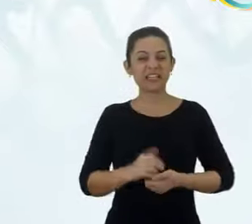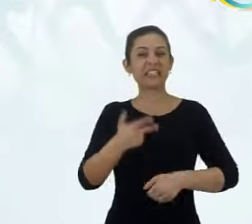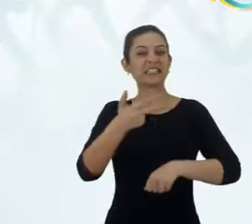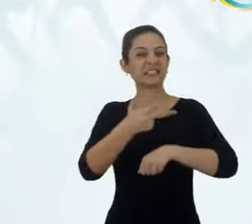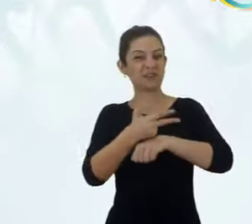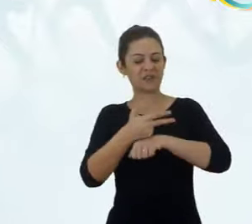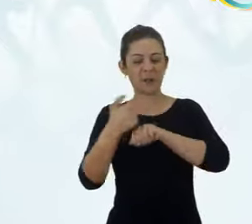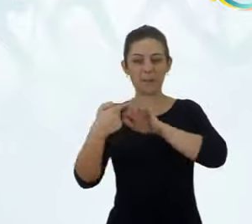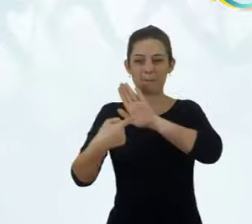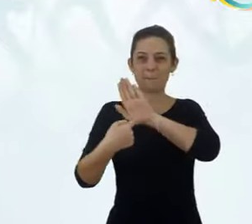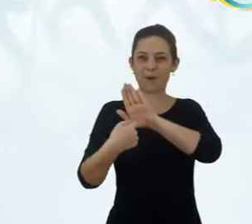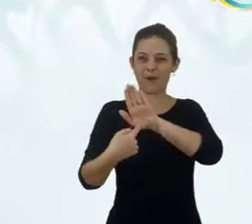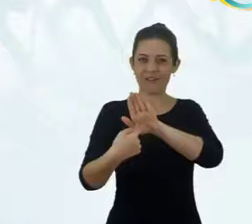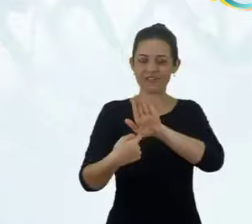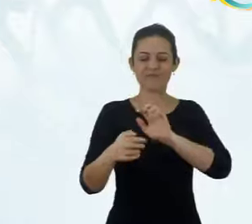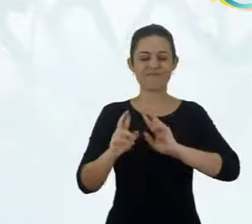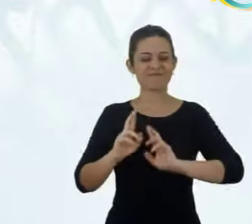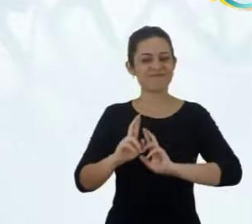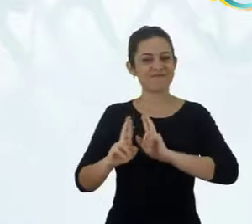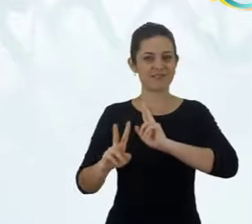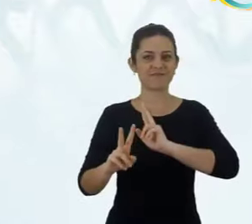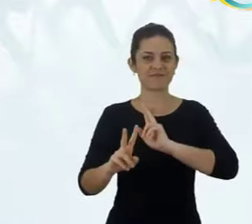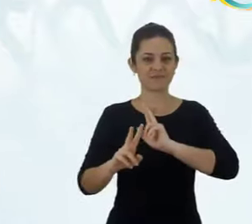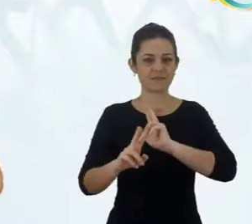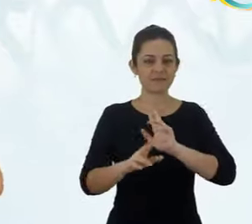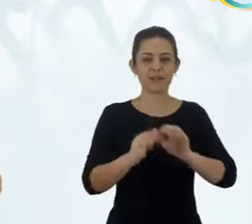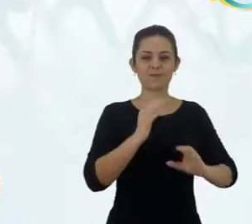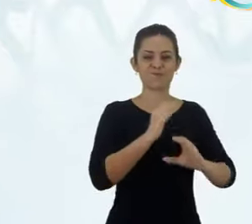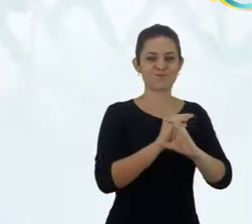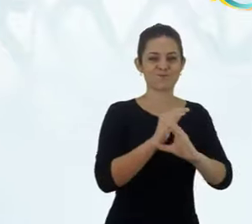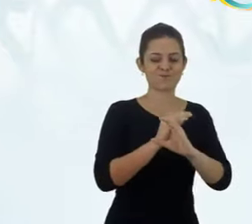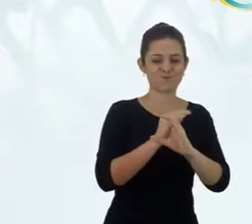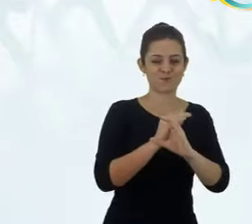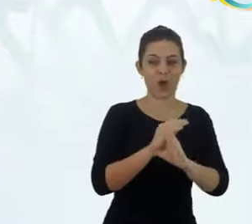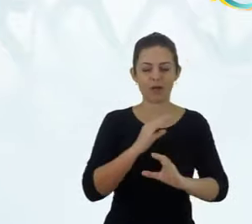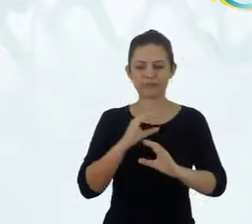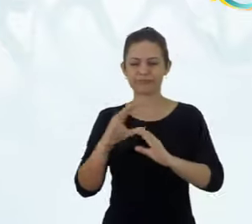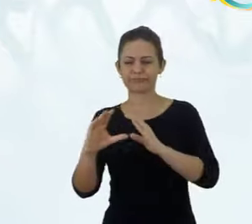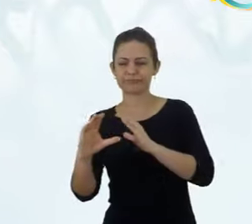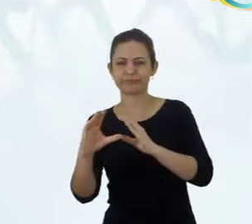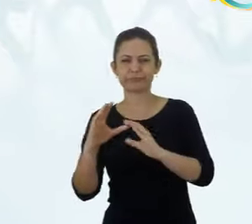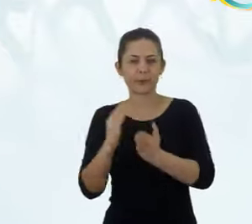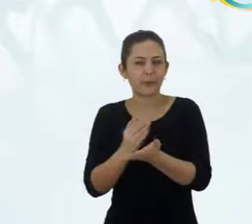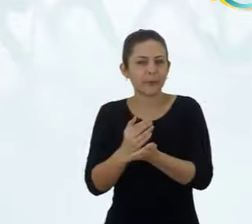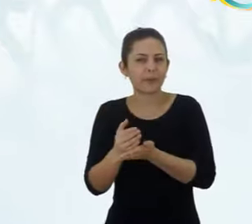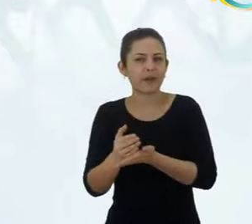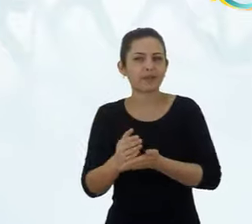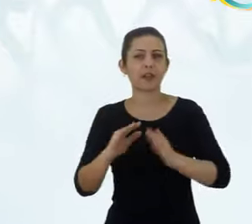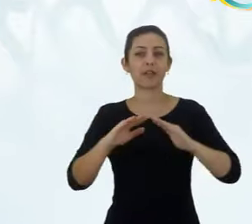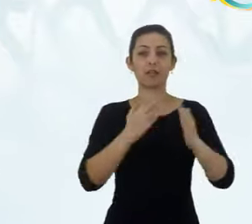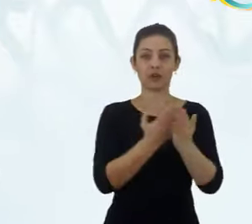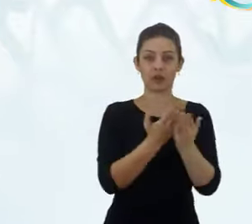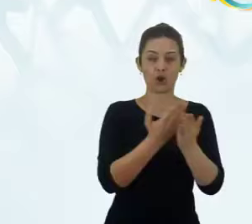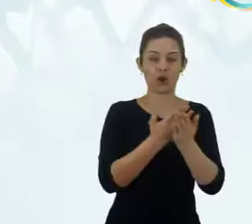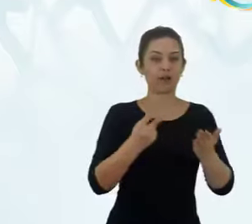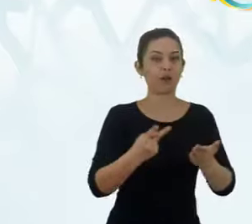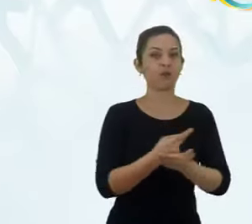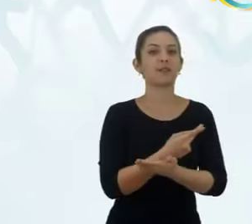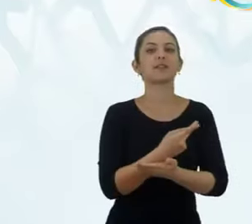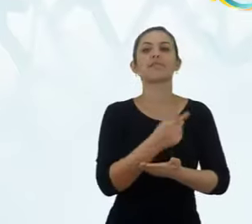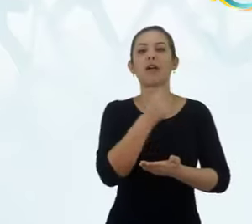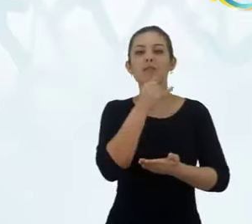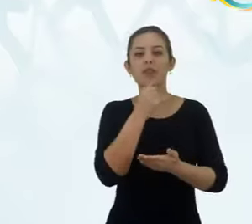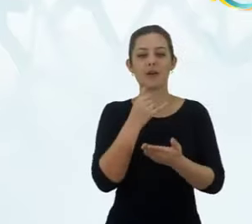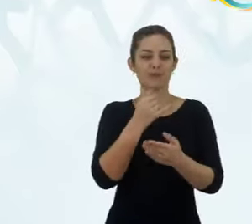nesse vídeo, ele mostra realmente essa diferença de um ambiente para o outro. O que causa dentro da escola quando